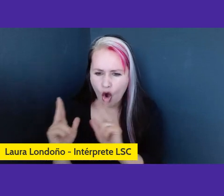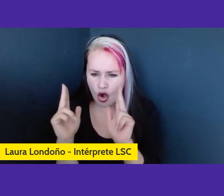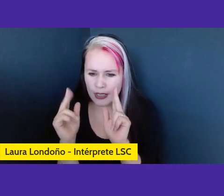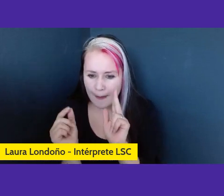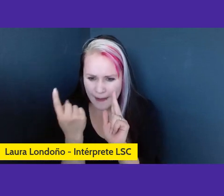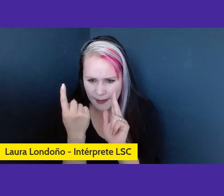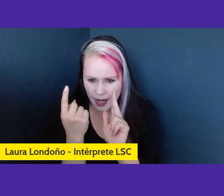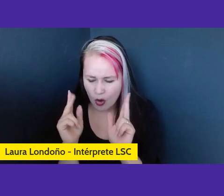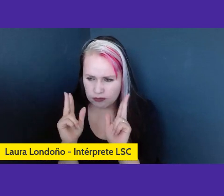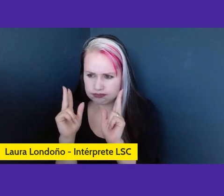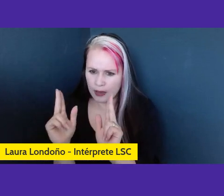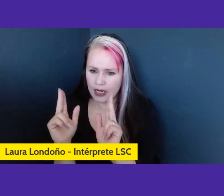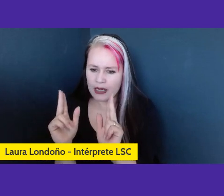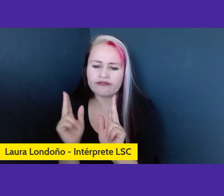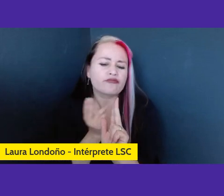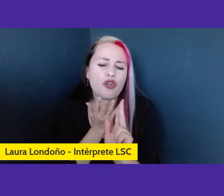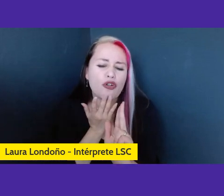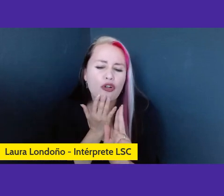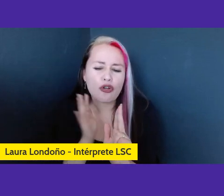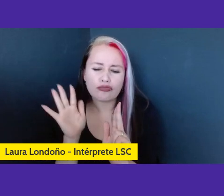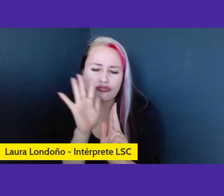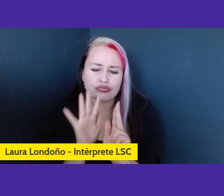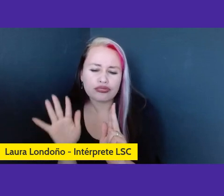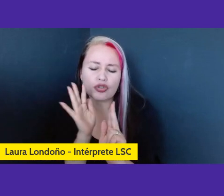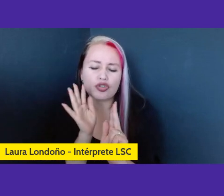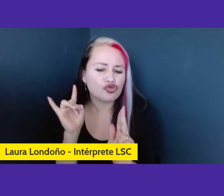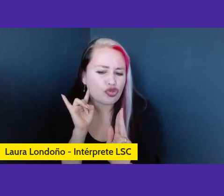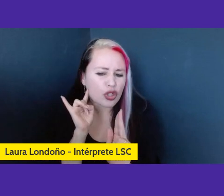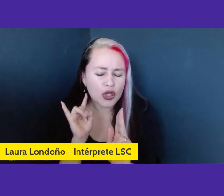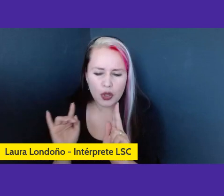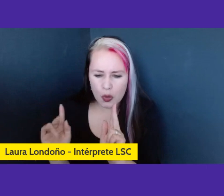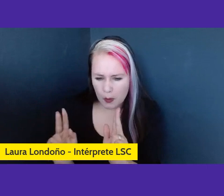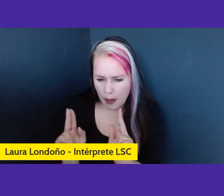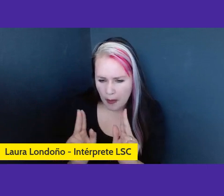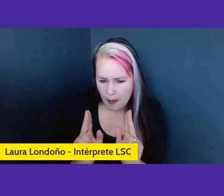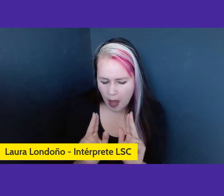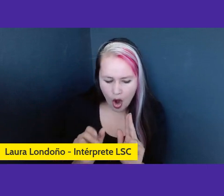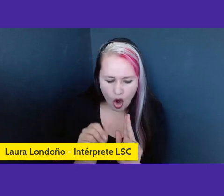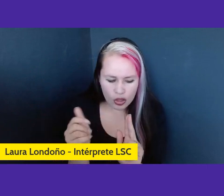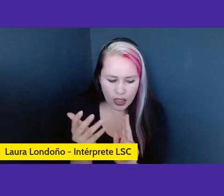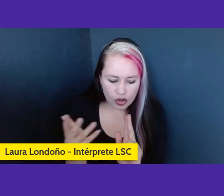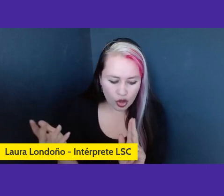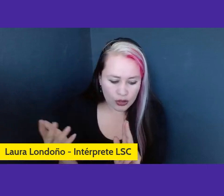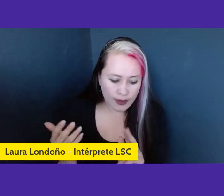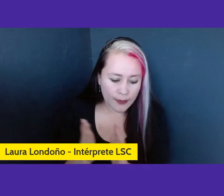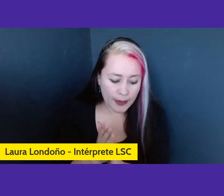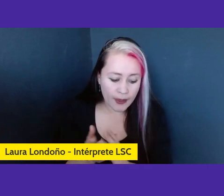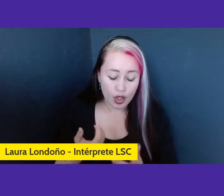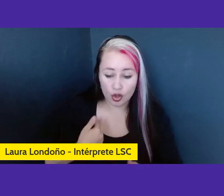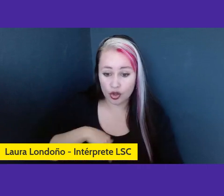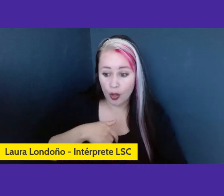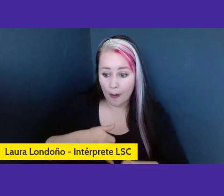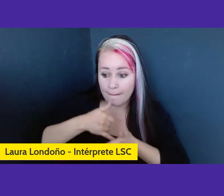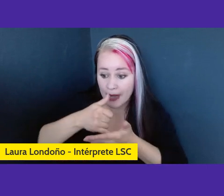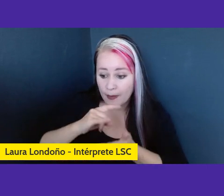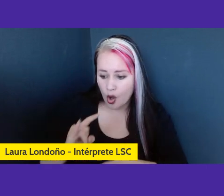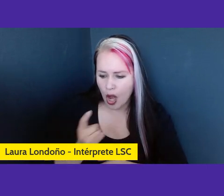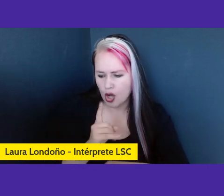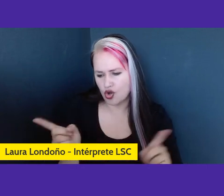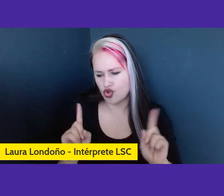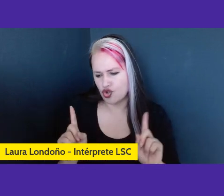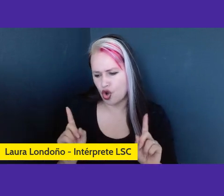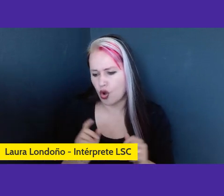falta corrección de color, sonido, es más, nosotros damos premios en Guadalajara y en Sanfic.